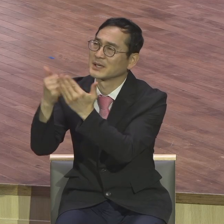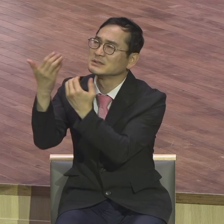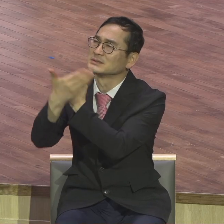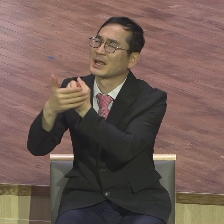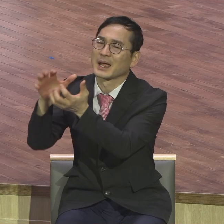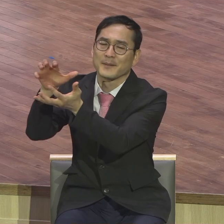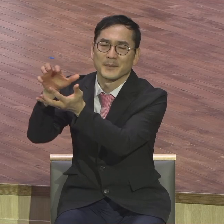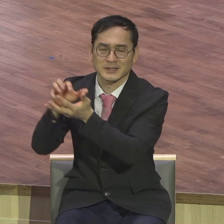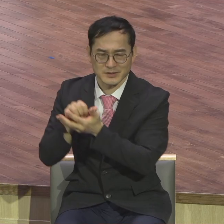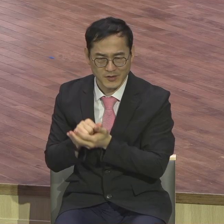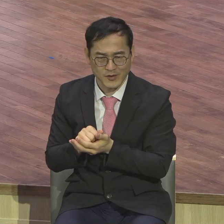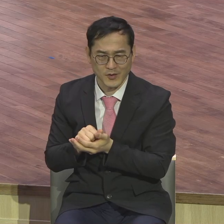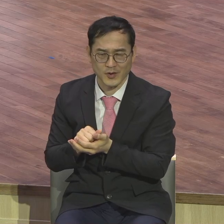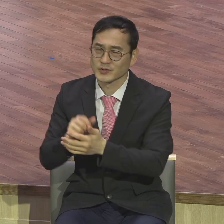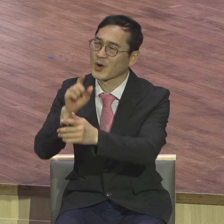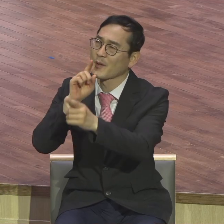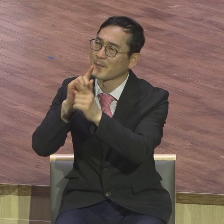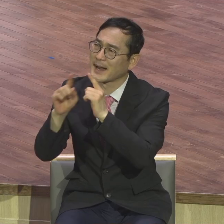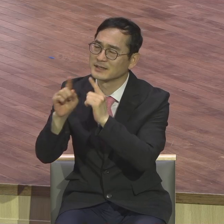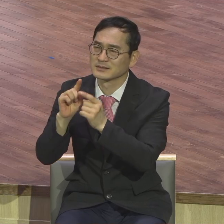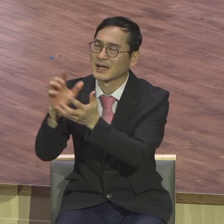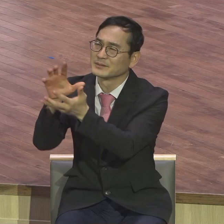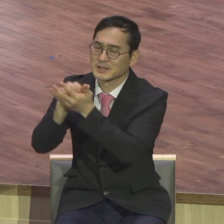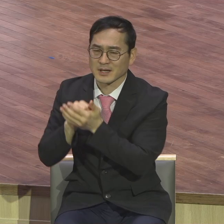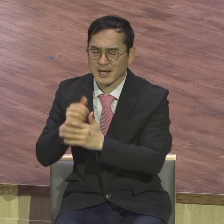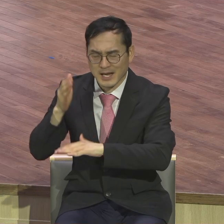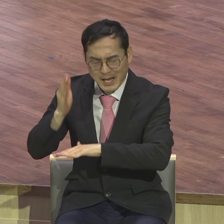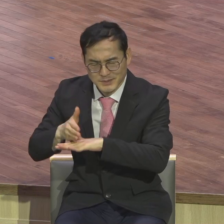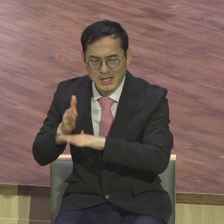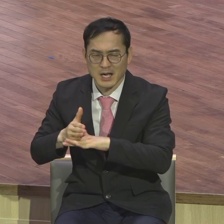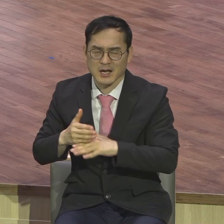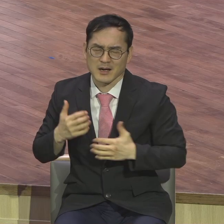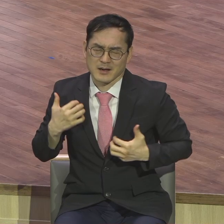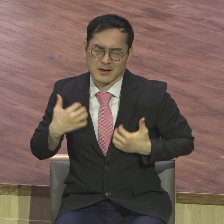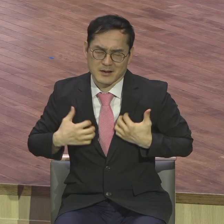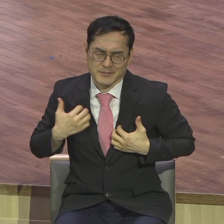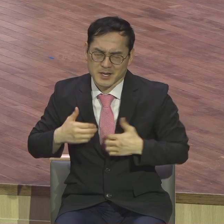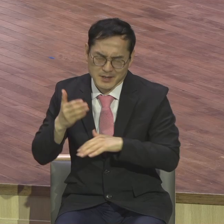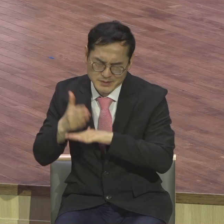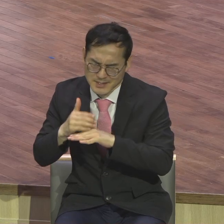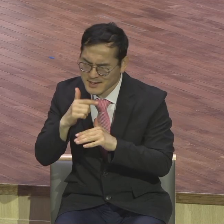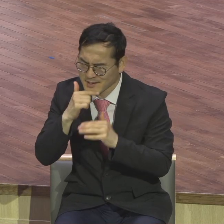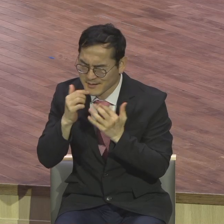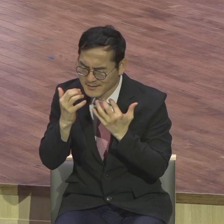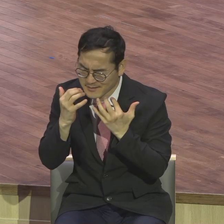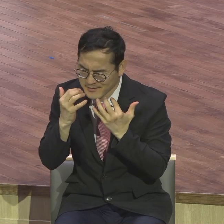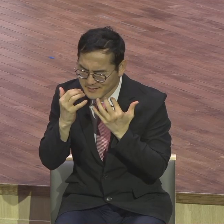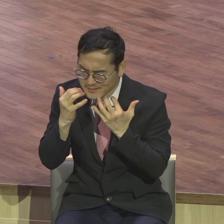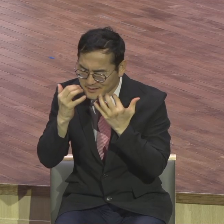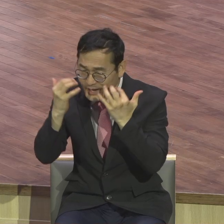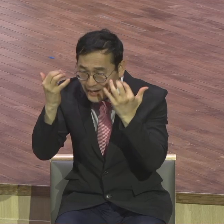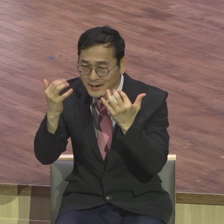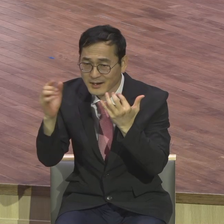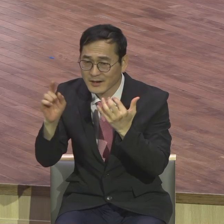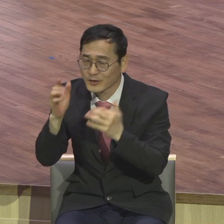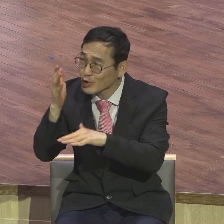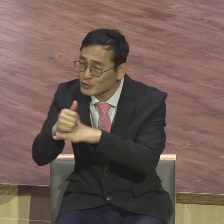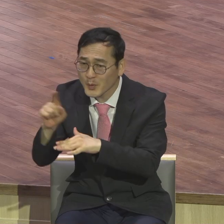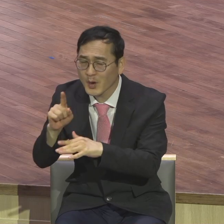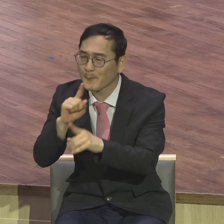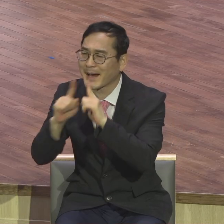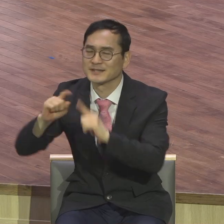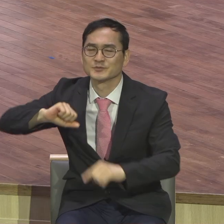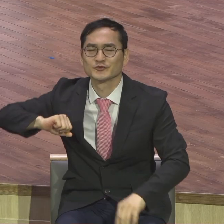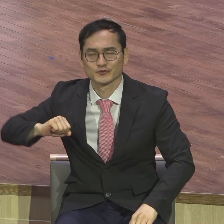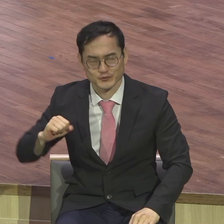한없는 뭐요? 말섬 순종에 나타납니다. 말섬 순종. 독생자를 아끼지